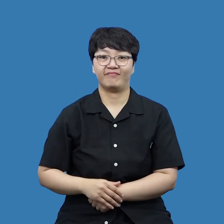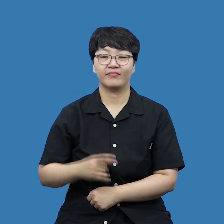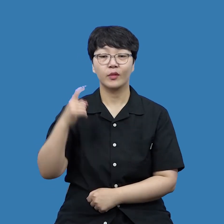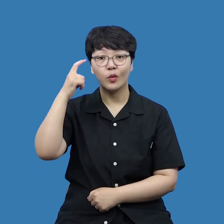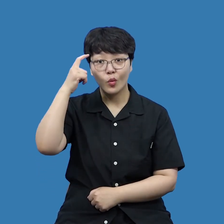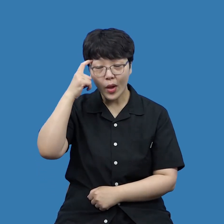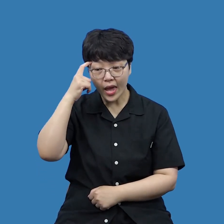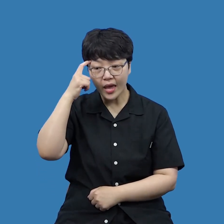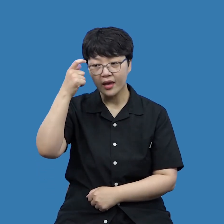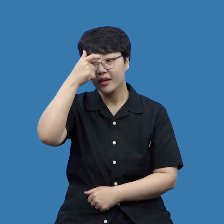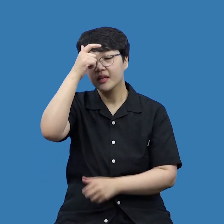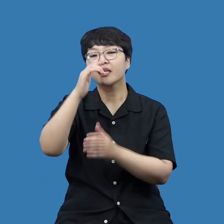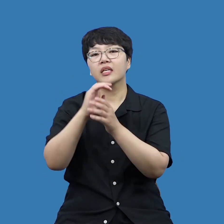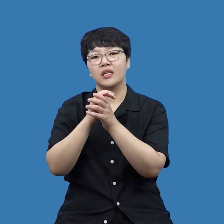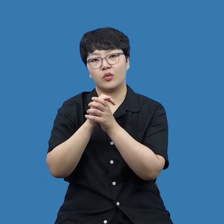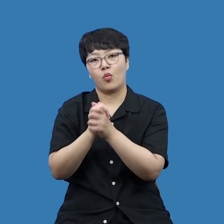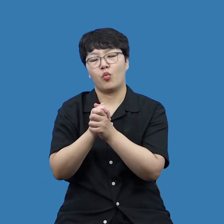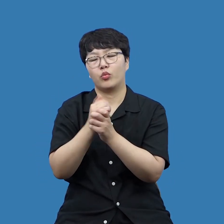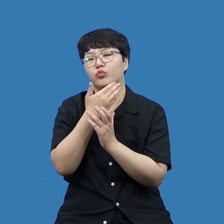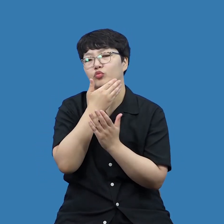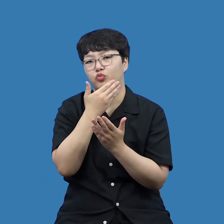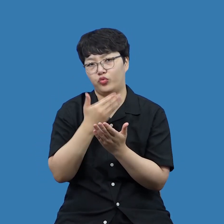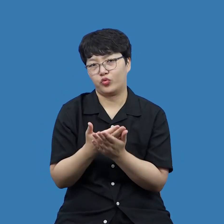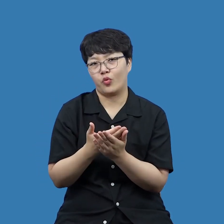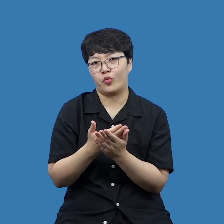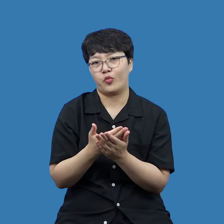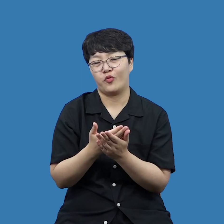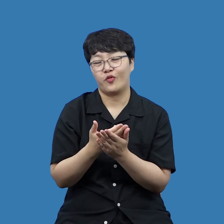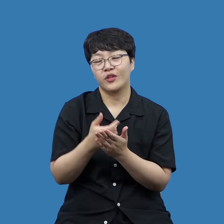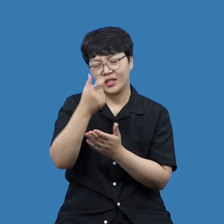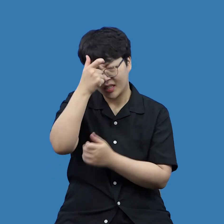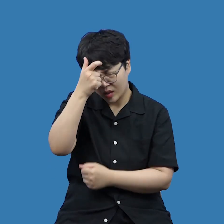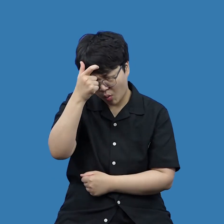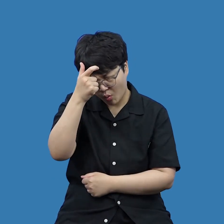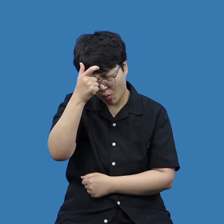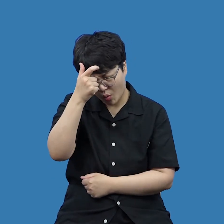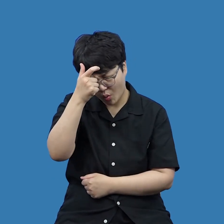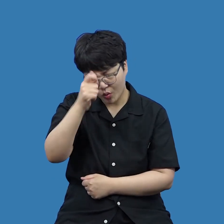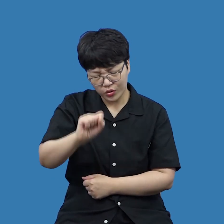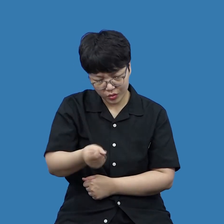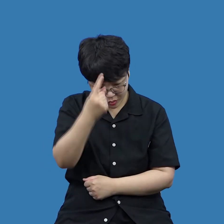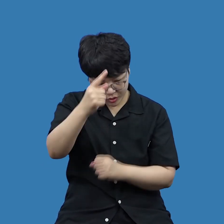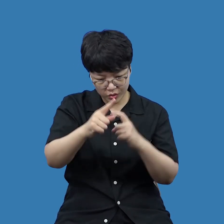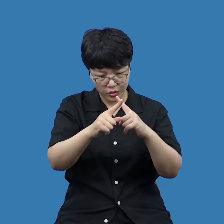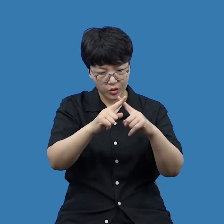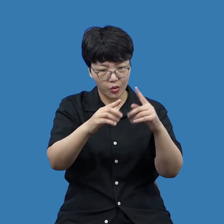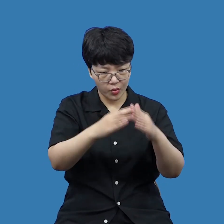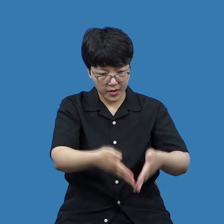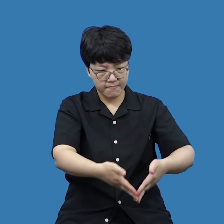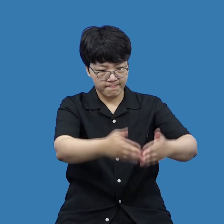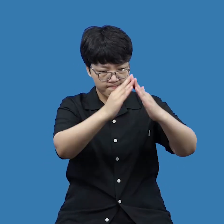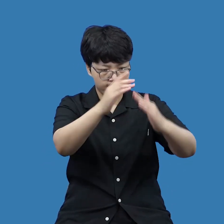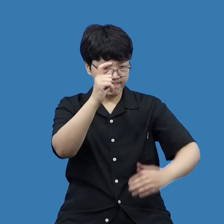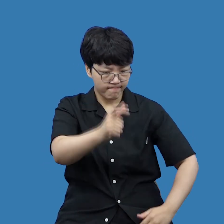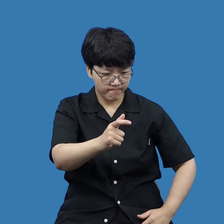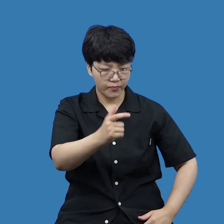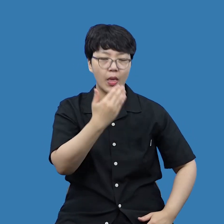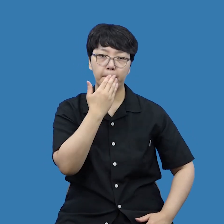왜냐하면 기도하는 사역이 없이 교회는 결코 세워질 수 없고 지켜질 수 없다고 믿었기